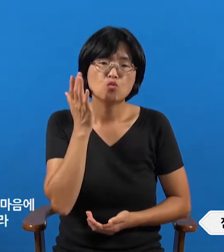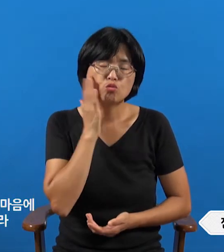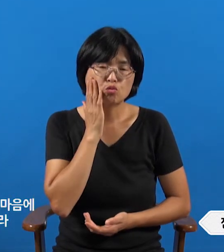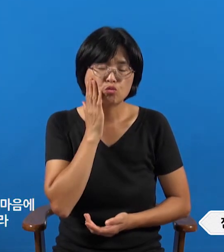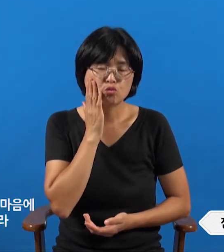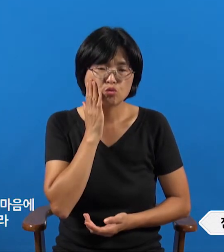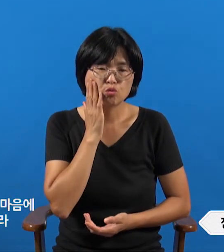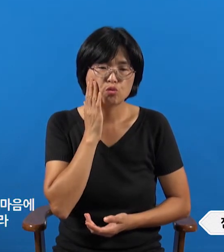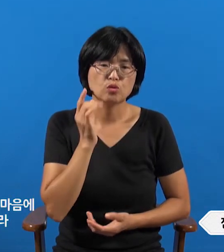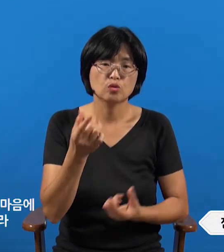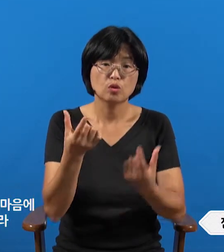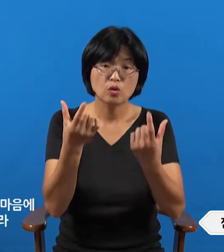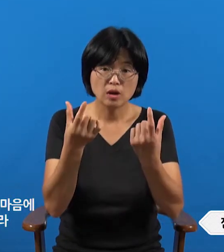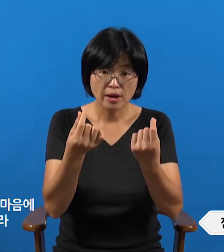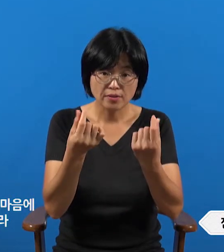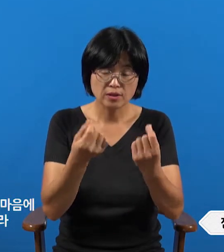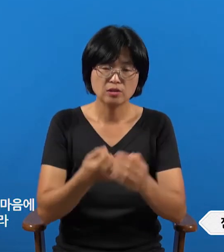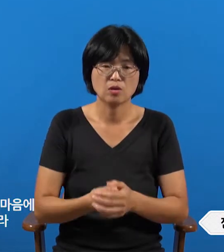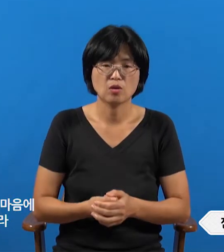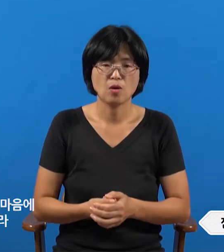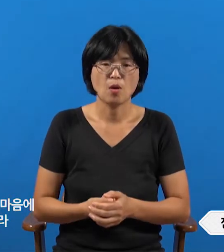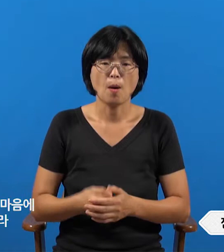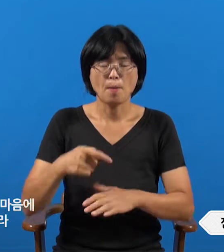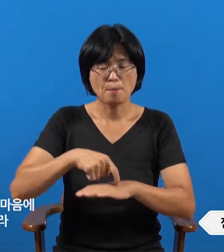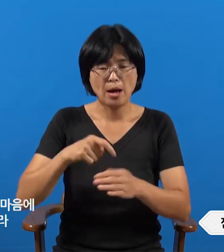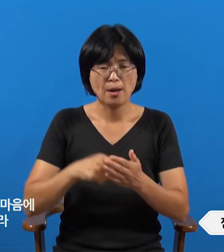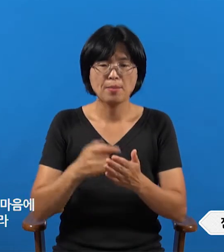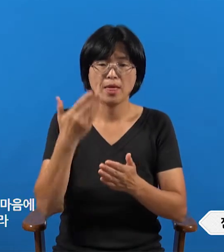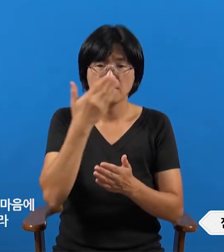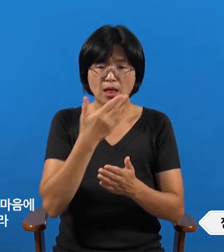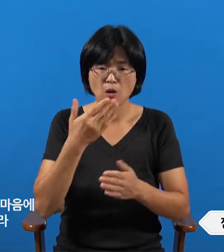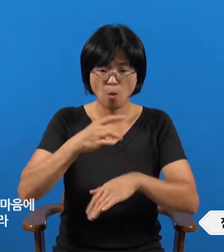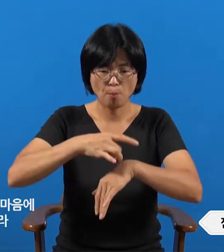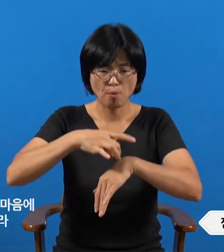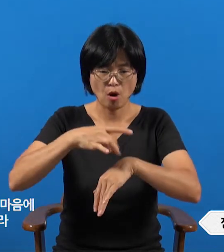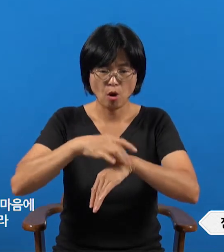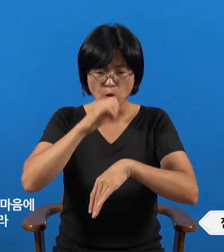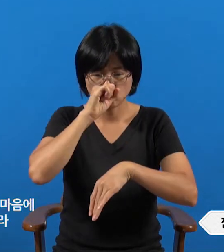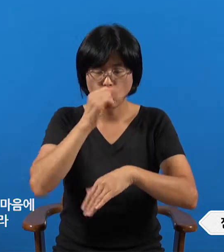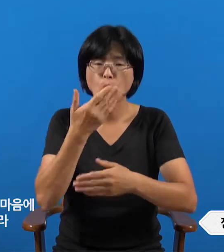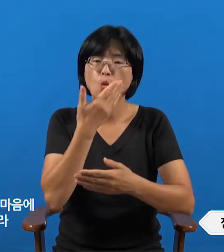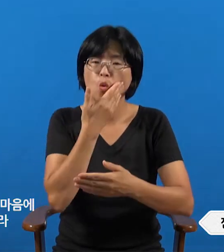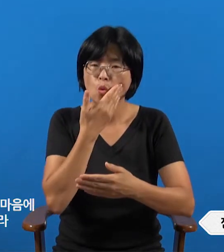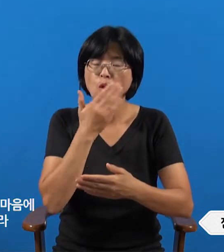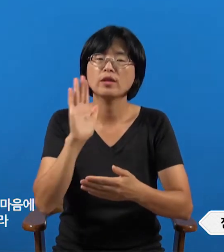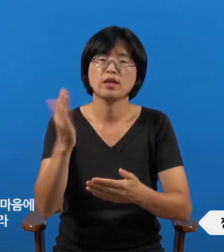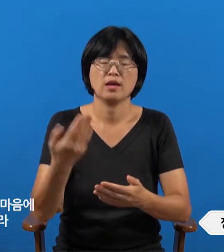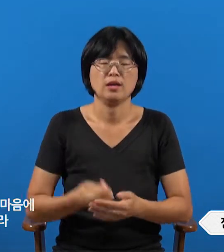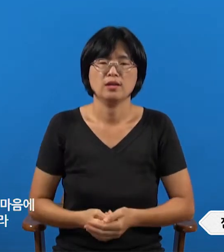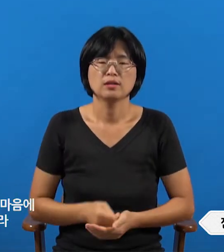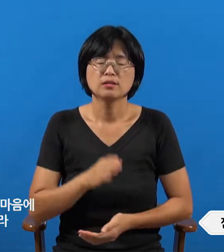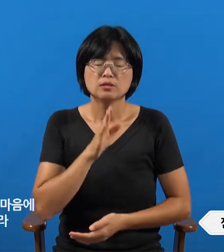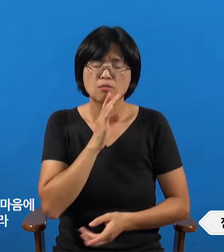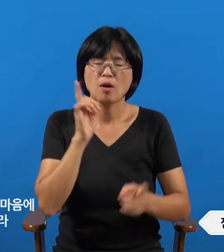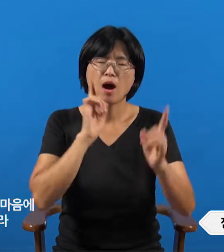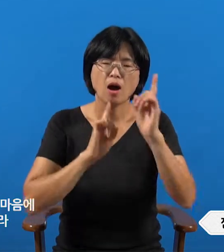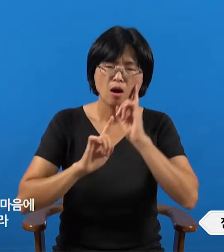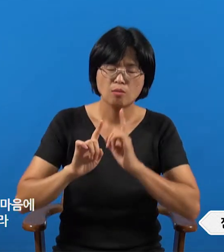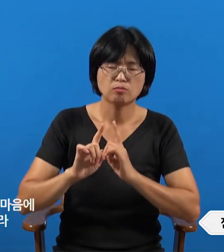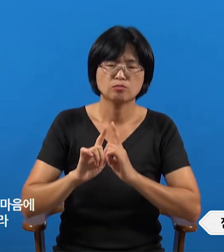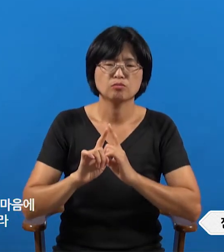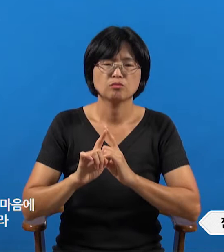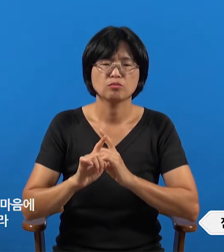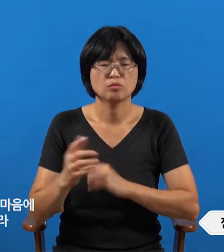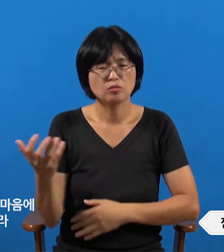꿀송이 같아서 마음에 달고 뼈에 양약이 되느니라. 우리 몸의 진정한 아픔,